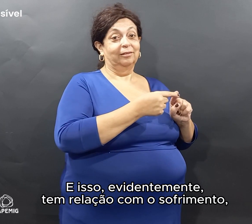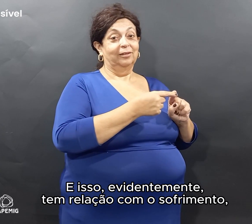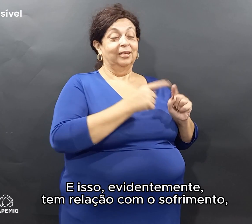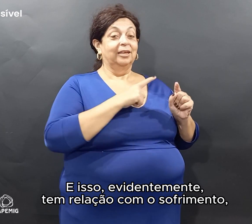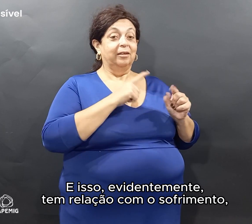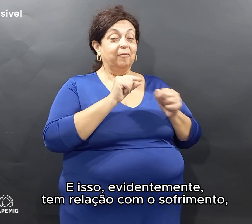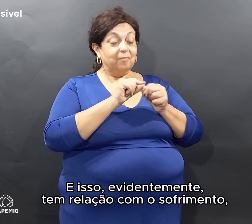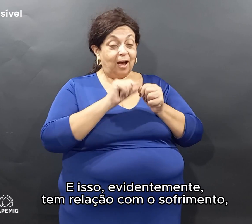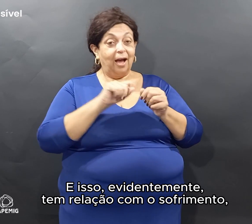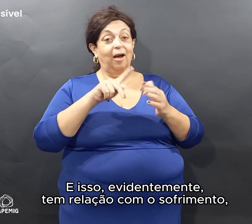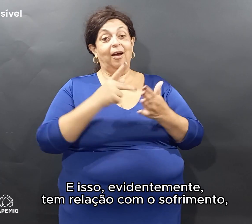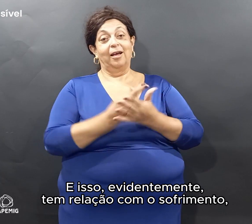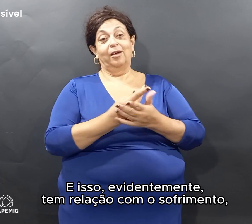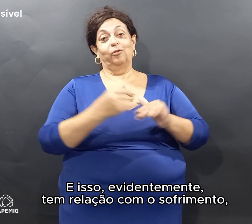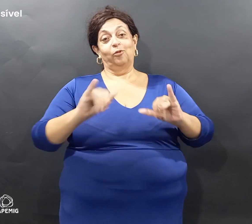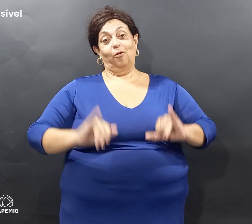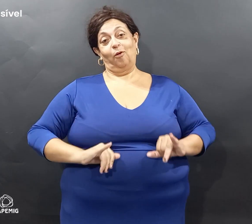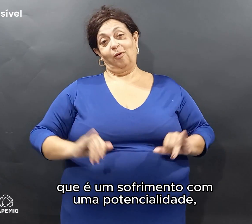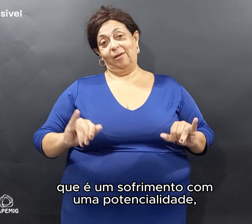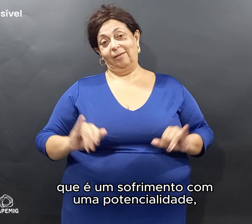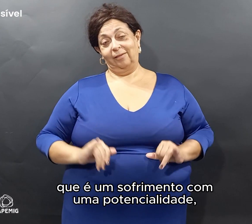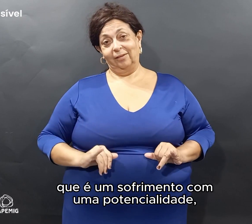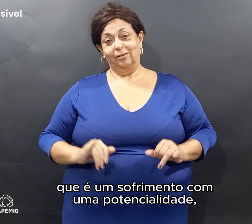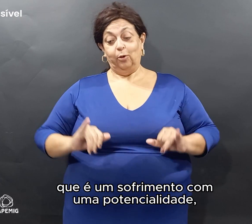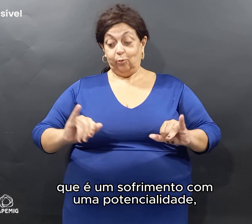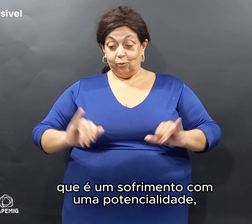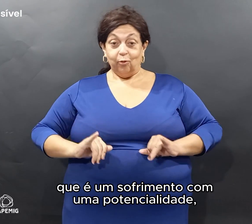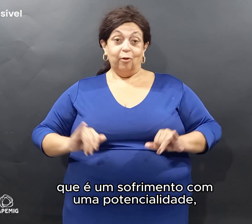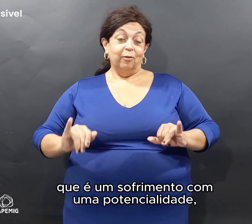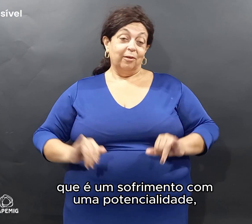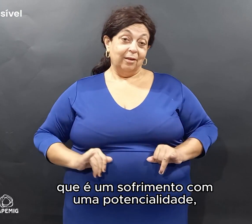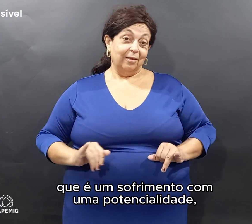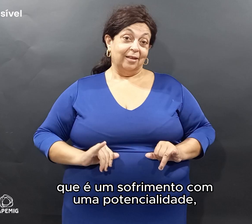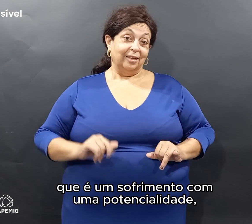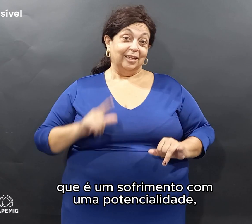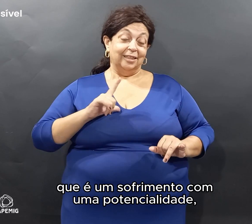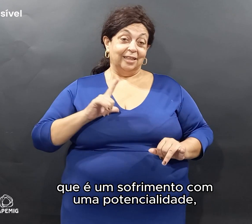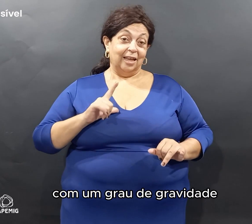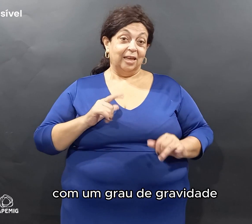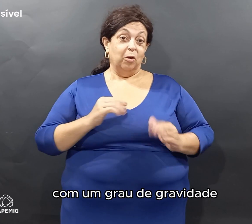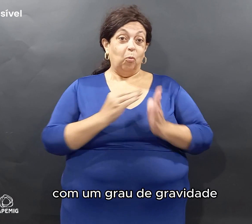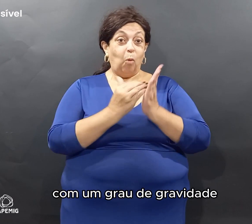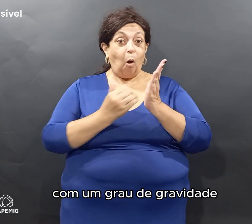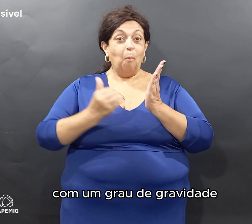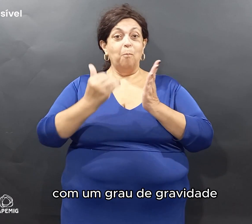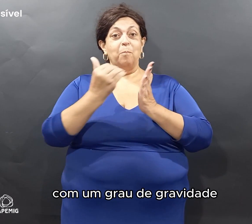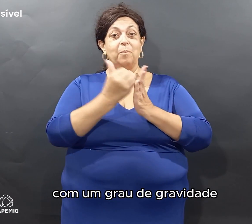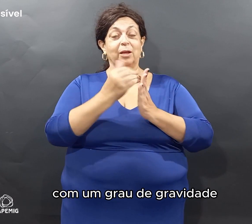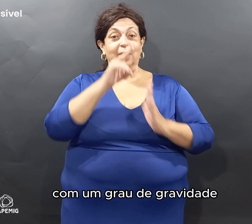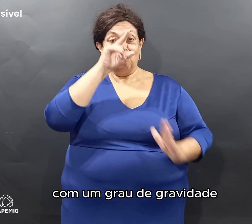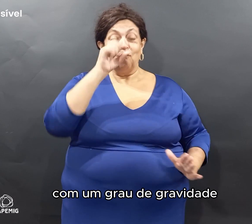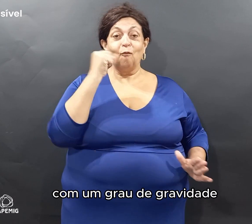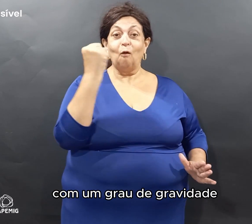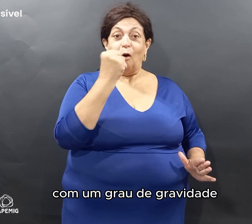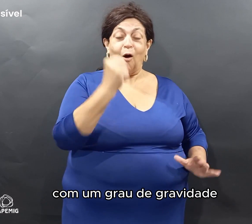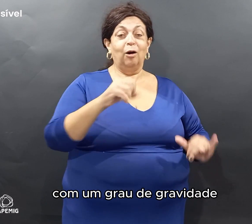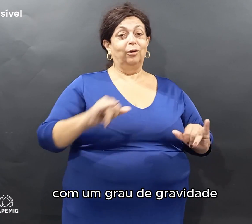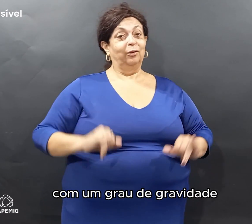relação com o sofrimento, que é um sofrimento com uma potencialidade, né? Com um grau